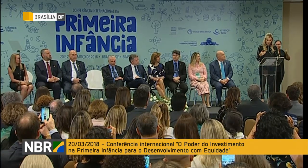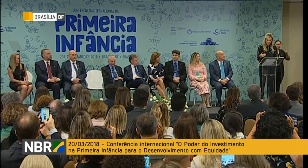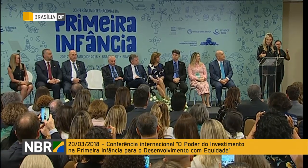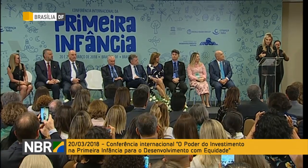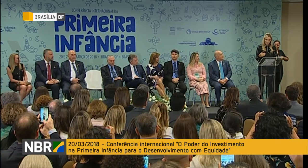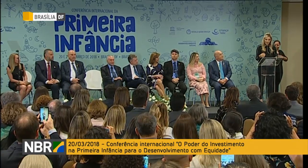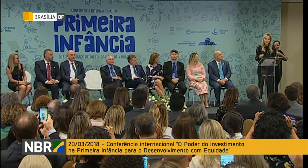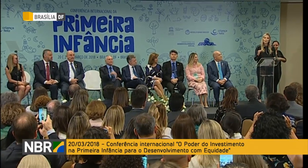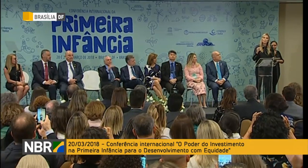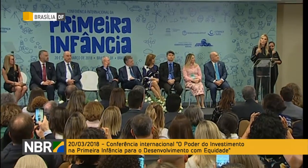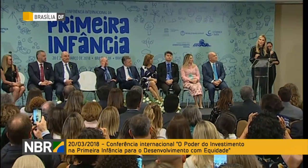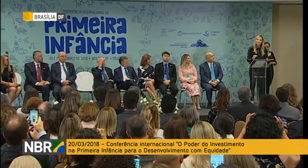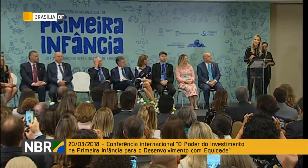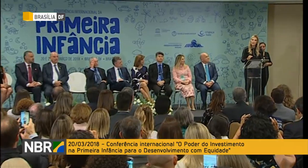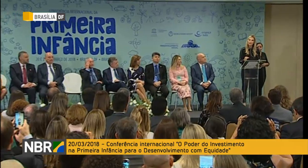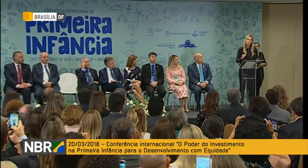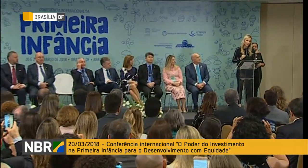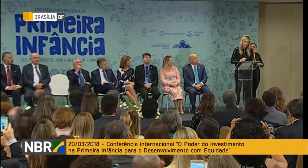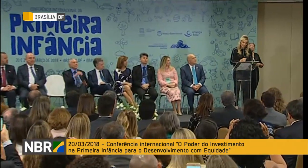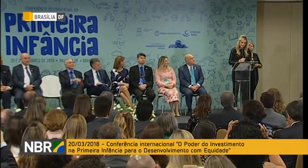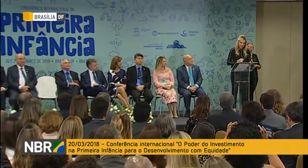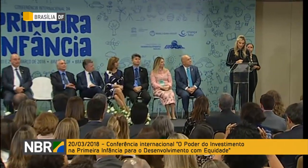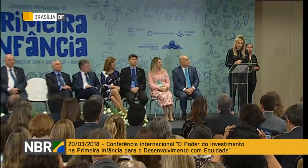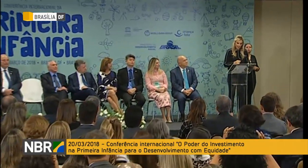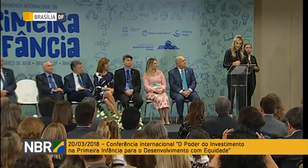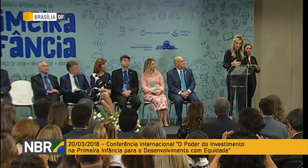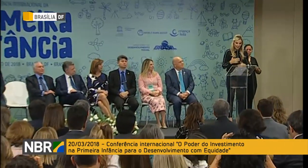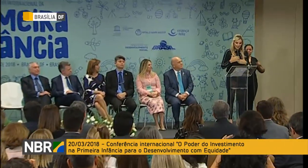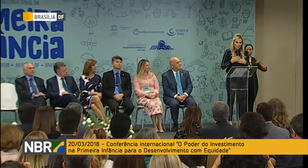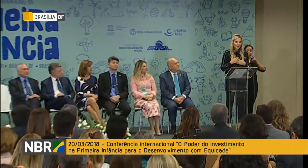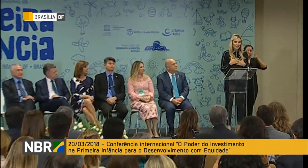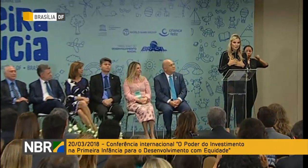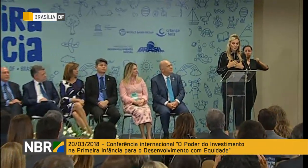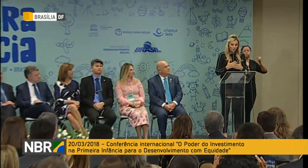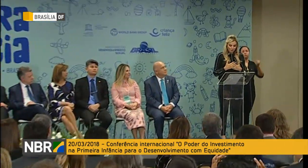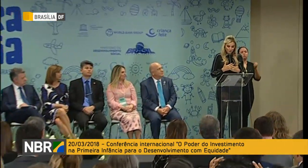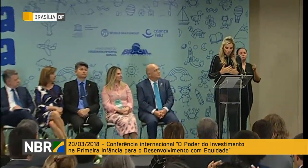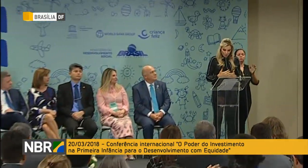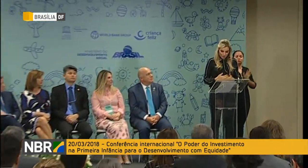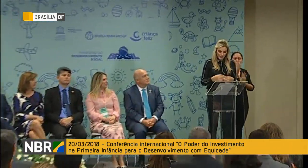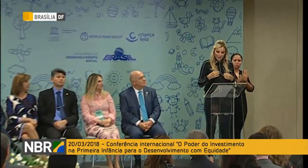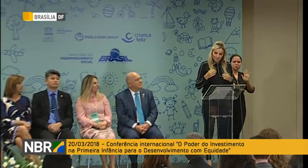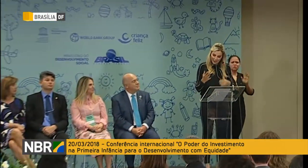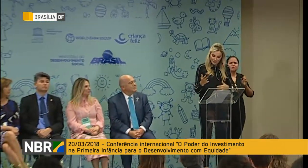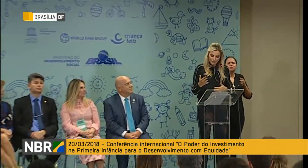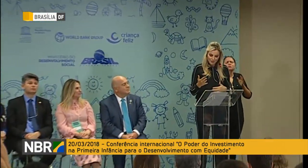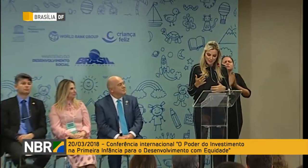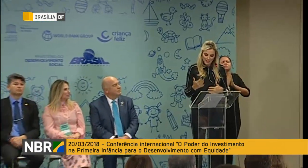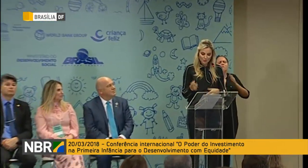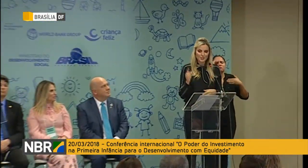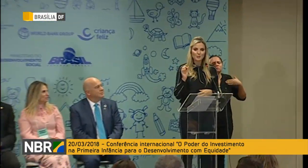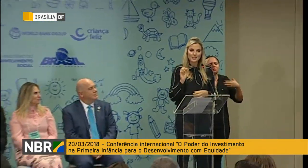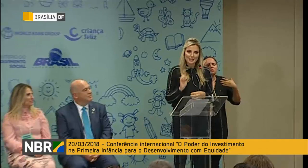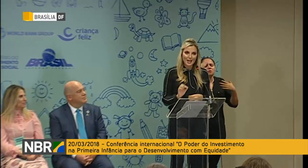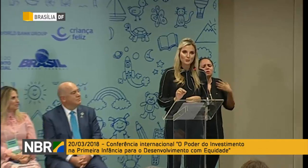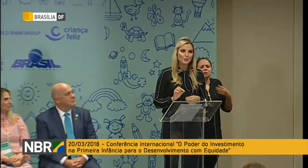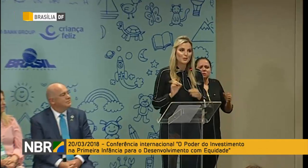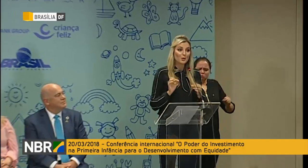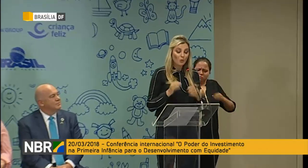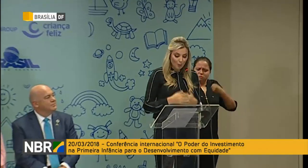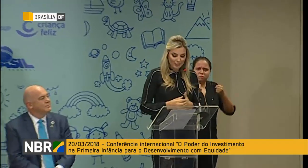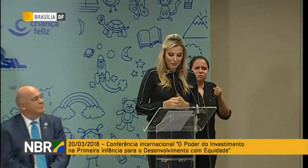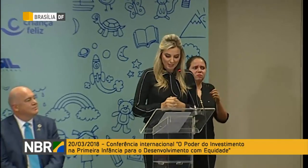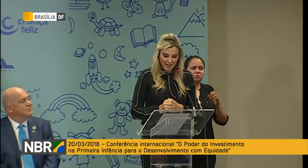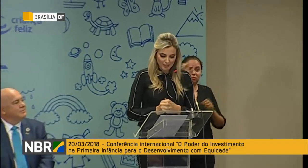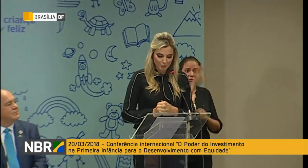os gestores estaduais, são a força do Criança Feliz. Eu agradeço todo o esforço e empenho de vocês nos seus estados